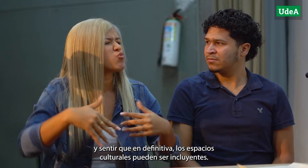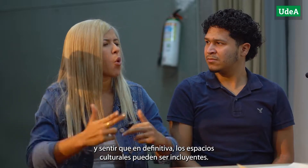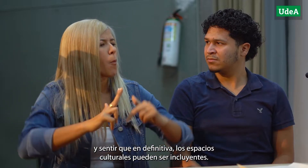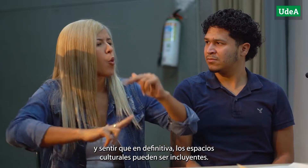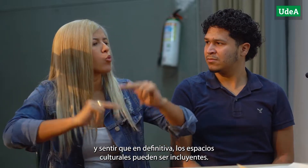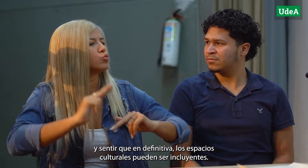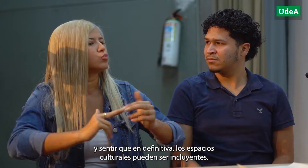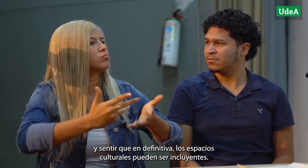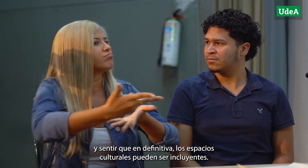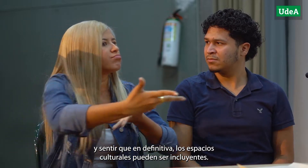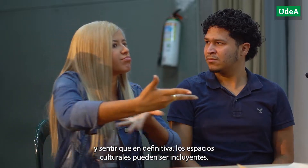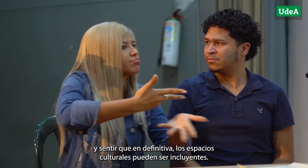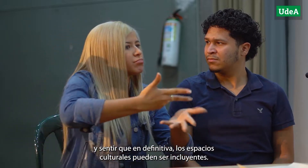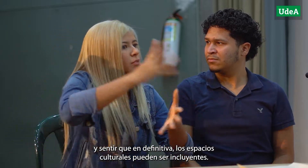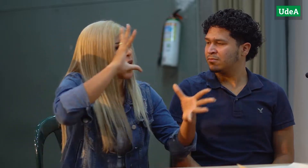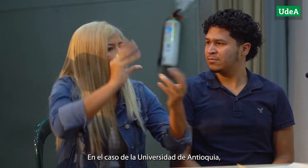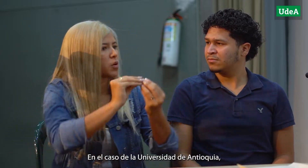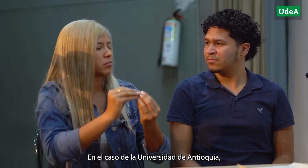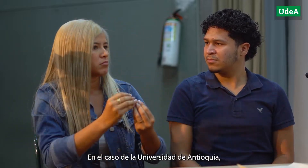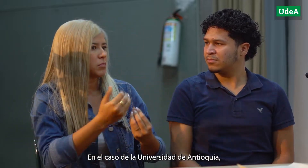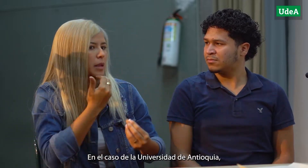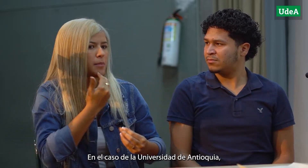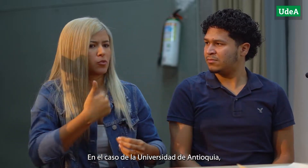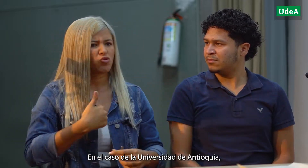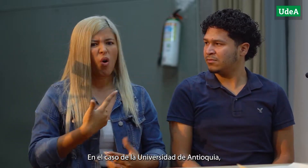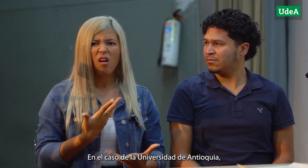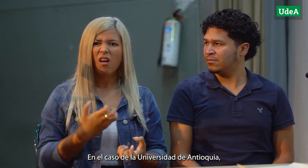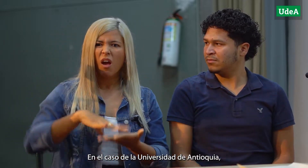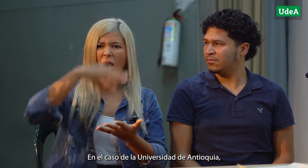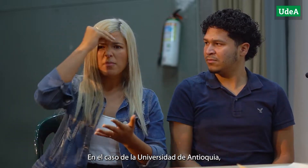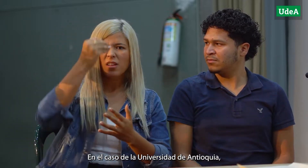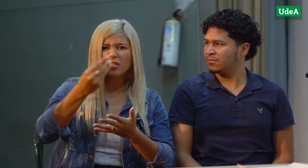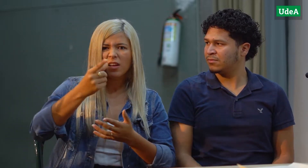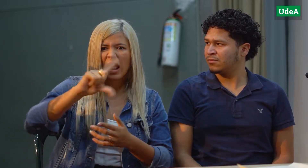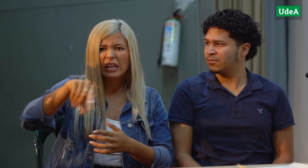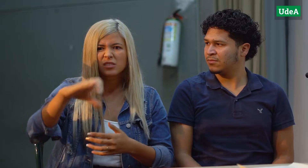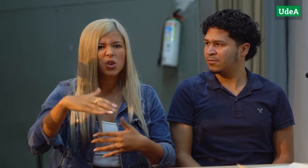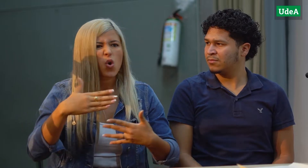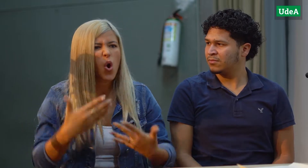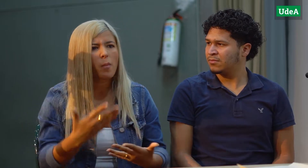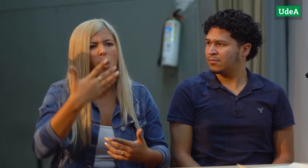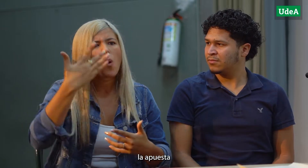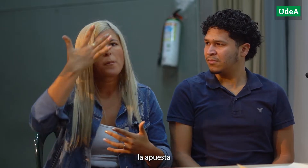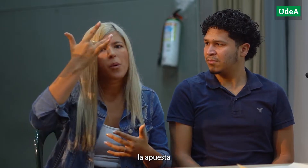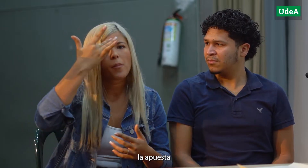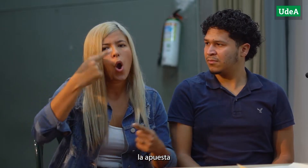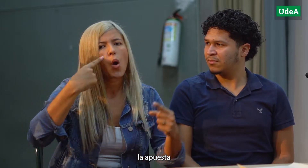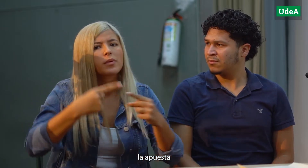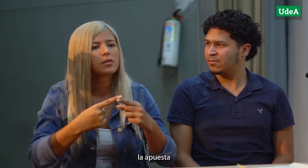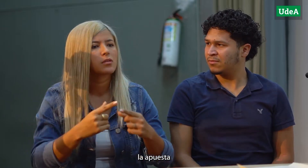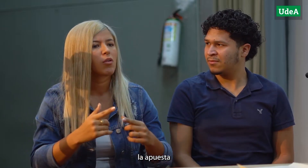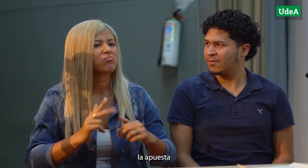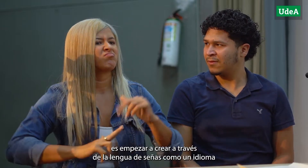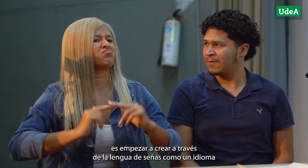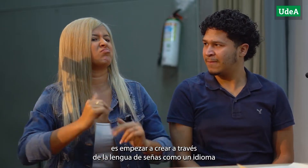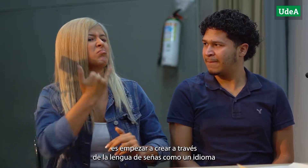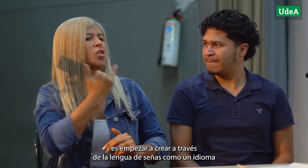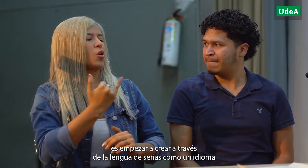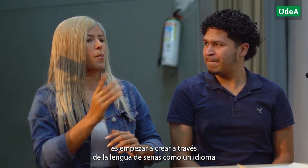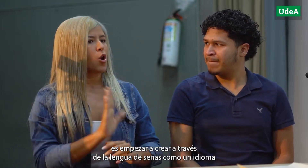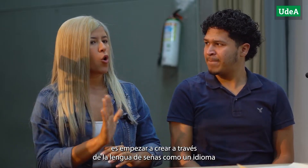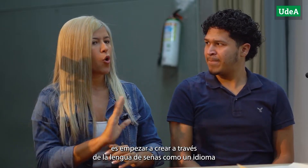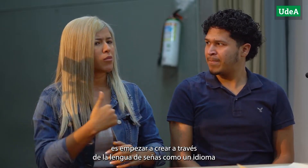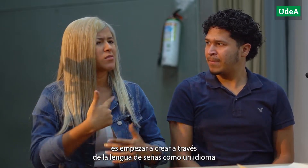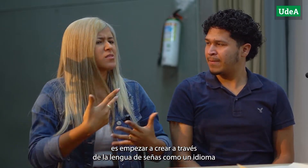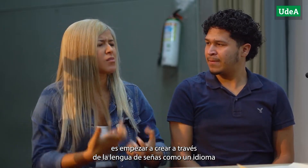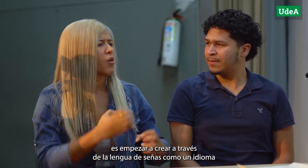los espacios culturales pueden ser incluyentes. En el caso de la Universidad de Antioquia, la apuesta es